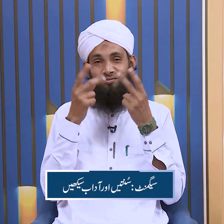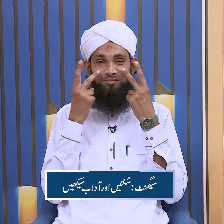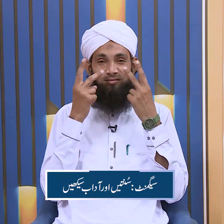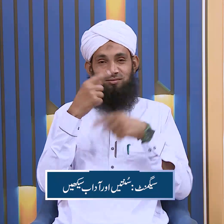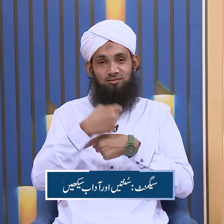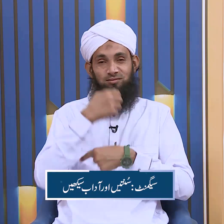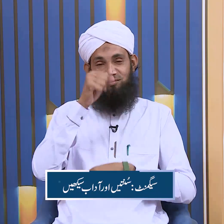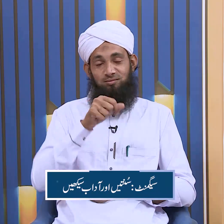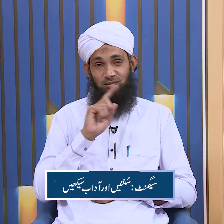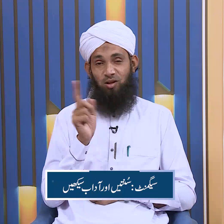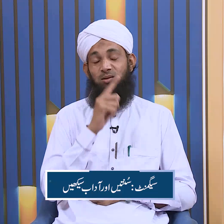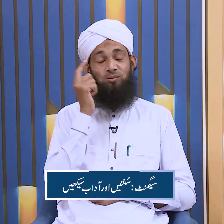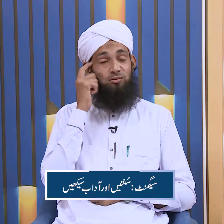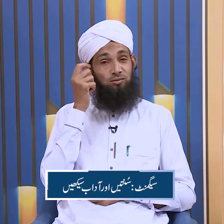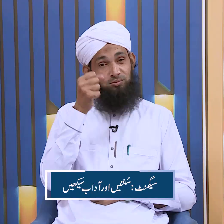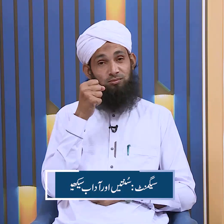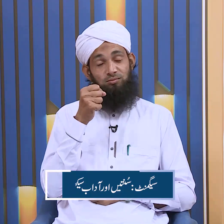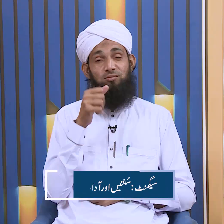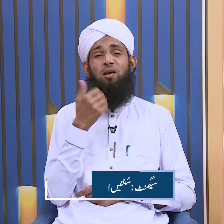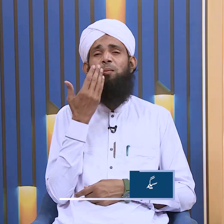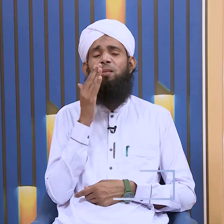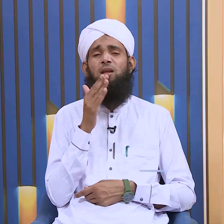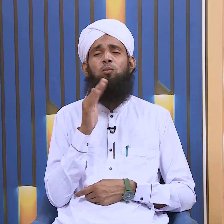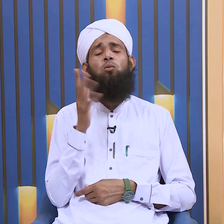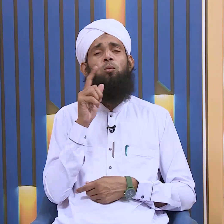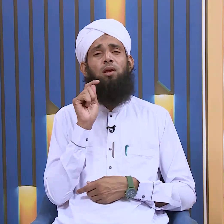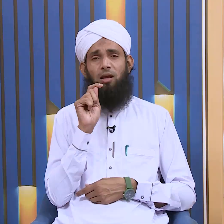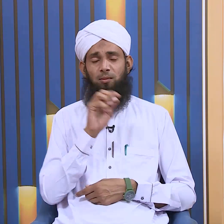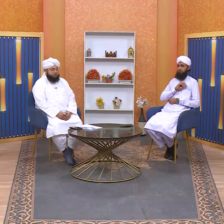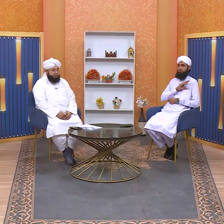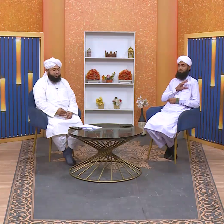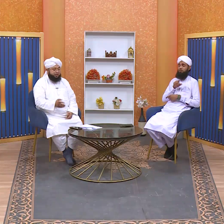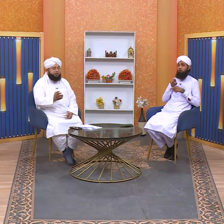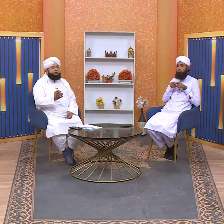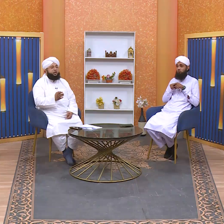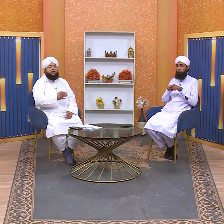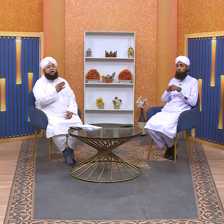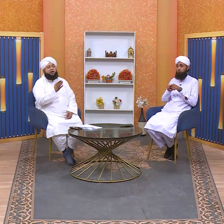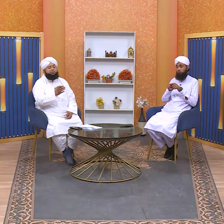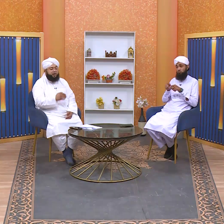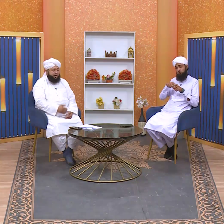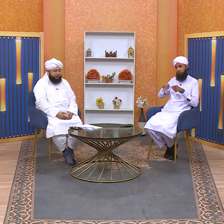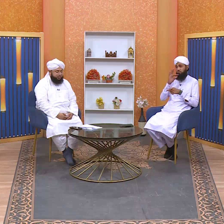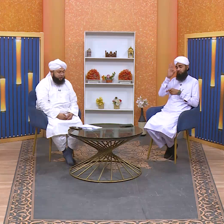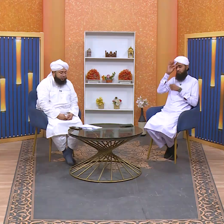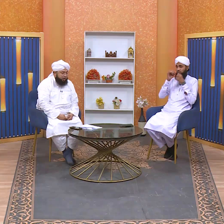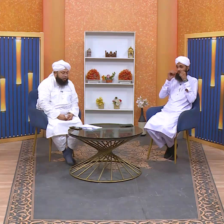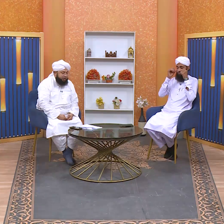یہ بات یاد رکھیں کہ تقریم کے جتنے بھی کام ہوتے تھے سب کے سب سارے کام پیارے آقا صلی اللہ علیہ